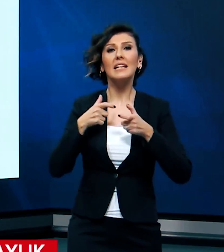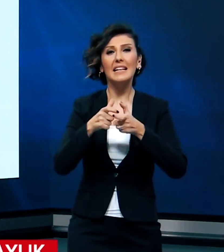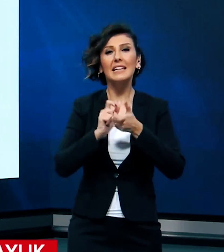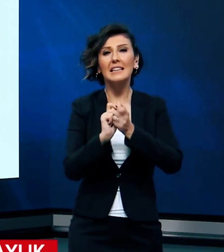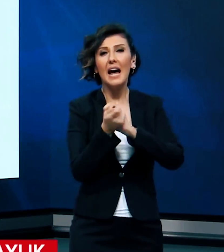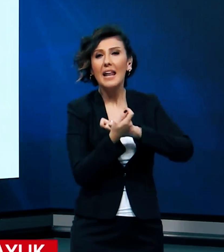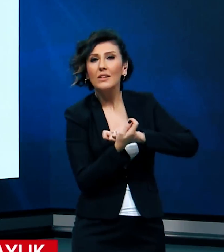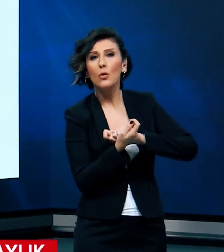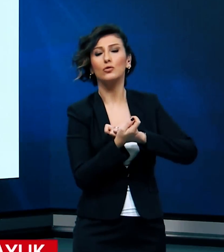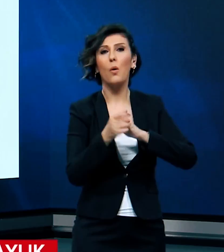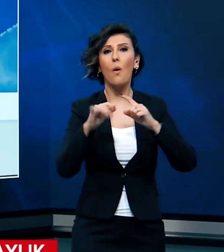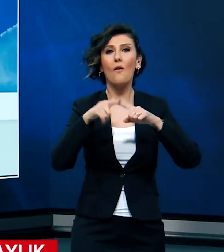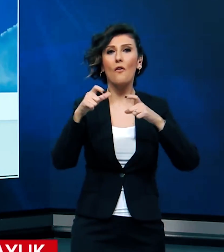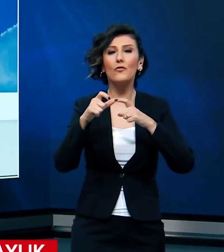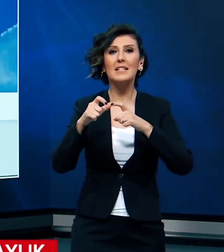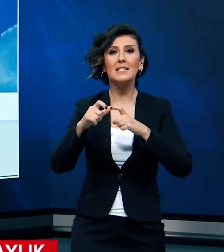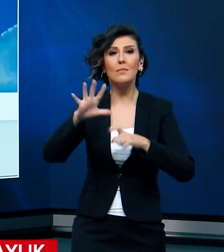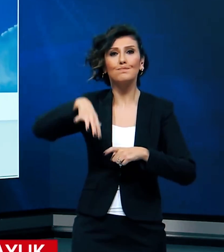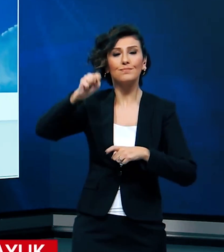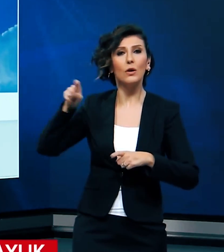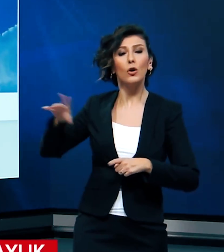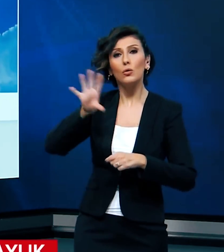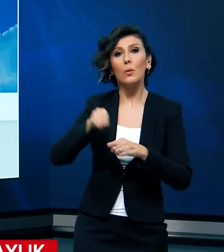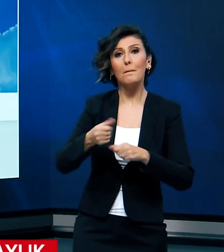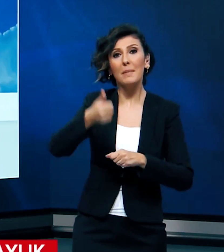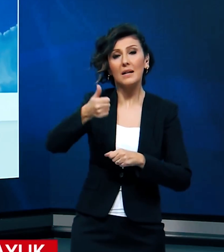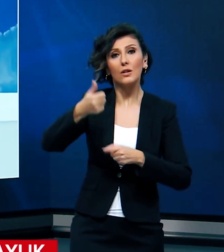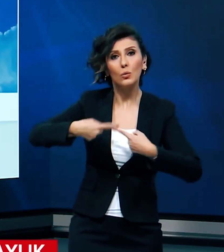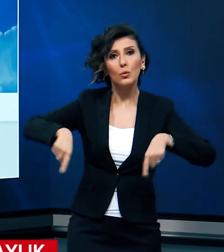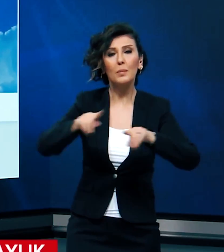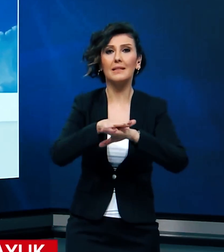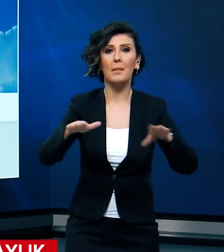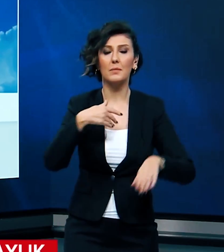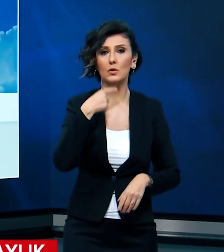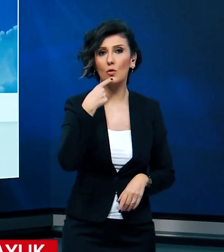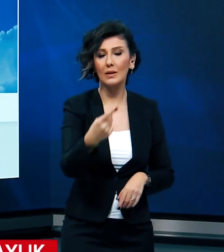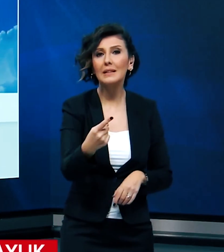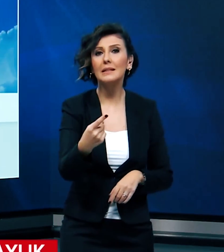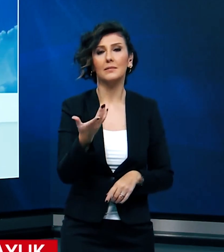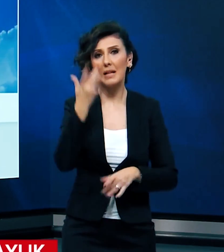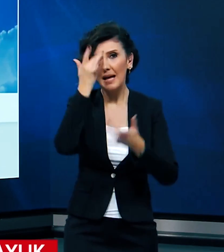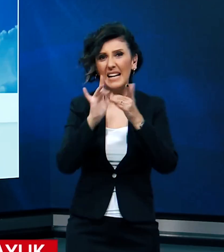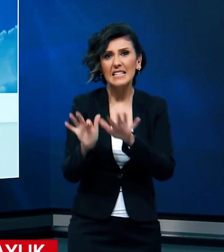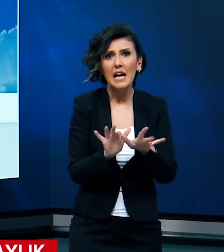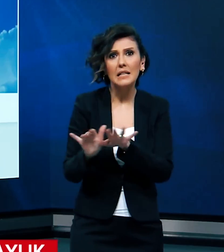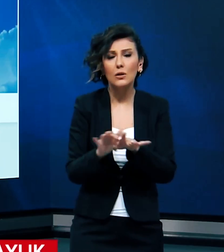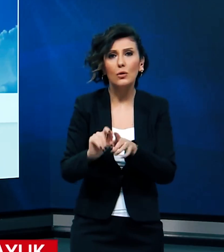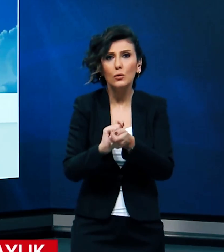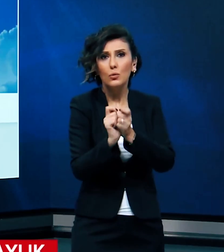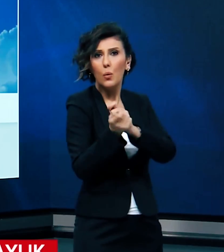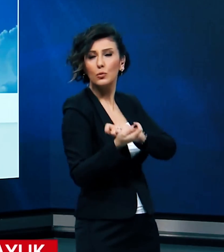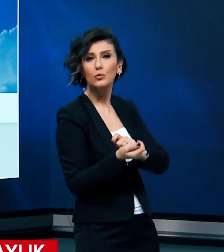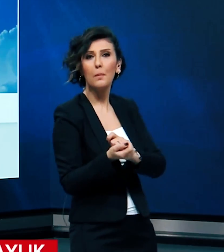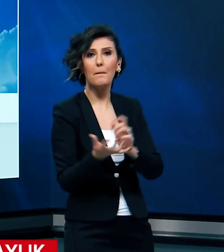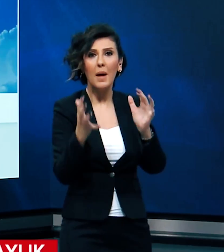Dijital Dönüşüm Ofisi'nin koordinasyonunda tüm bakanlık ve kurumlarda tamamlanacağını söyledi. Dijital dönüşümle